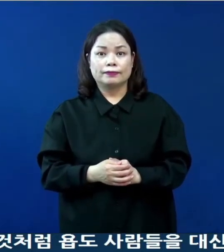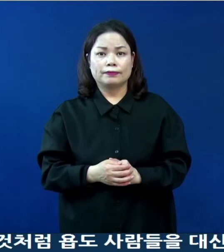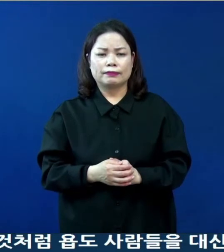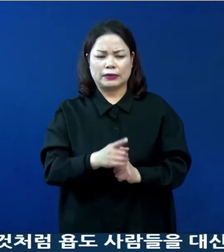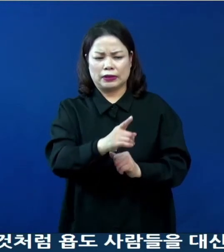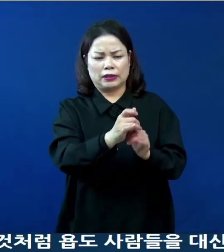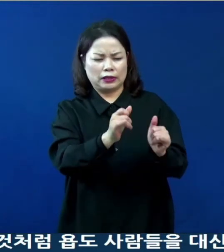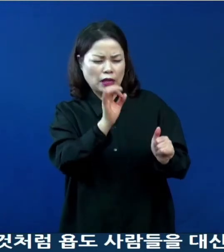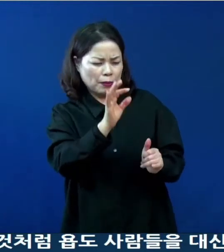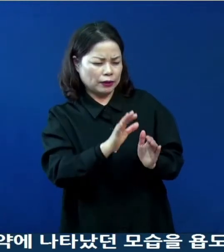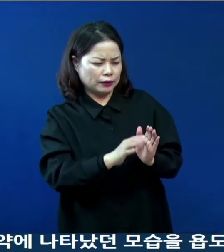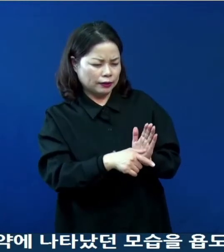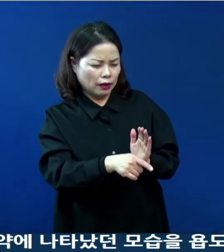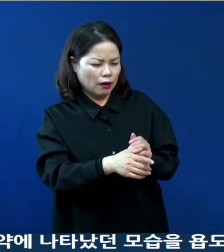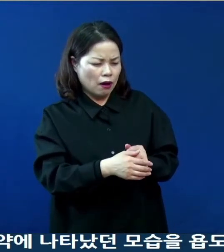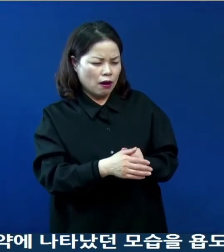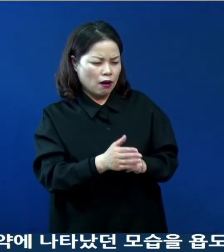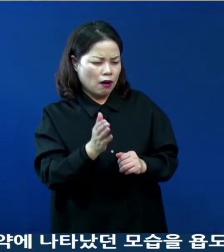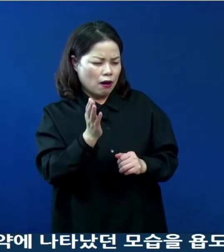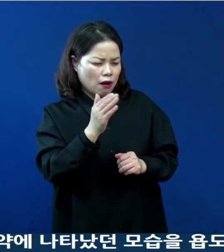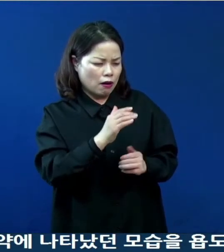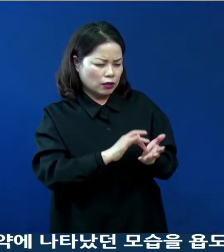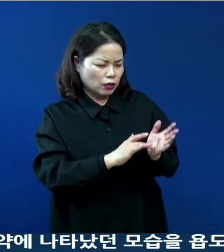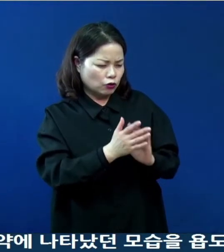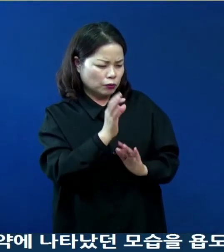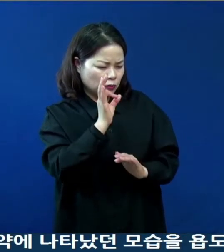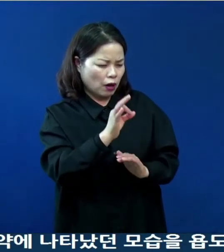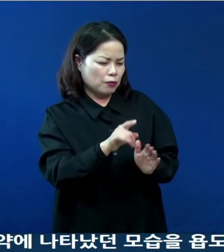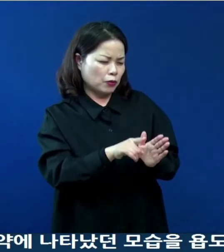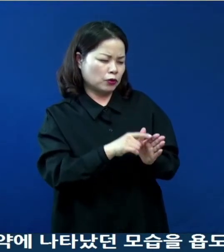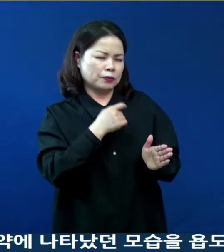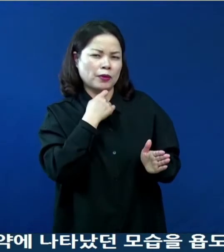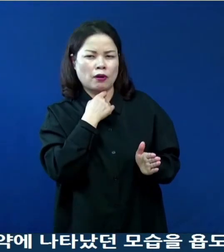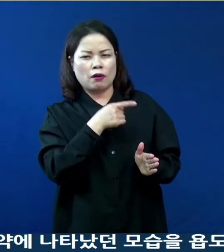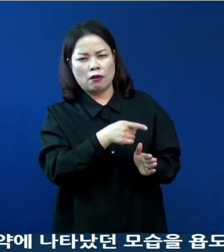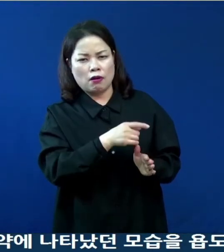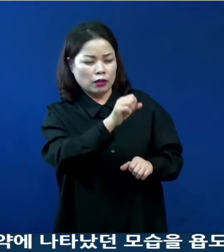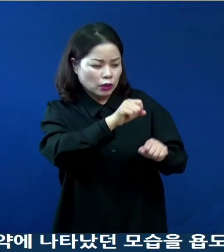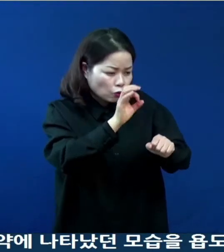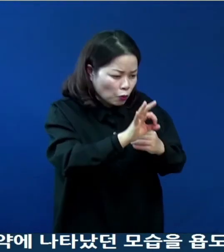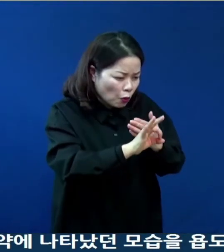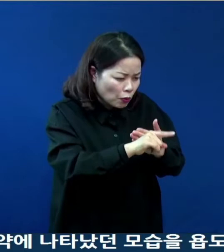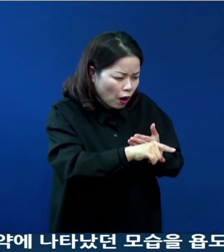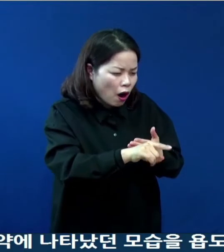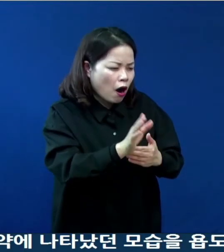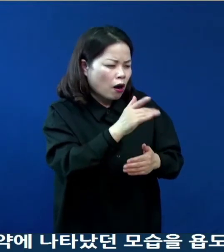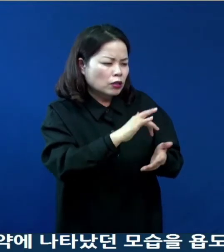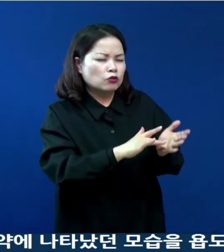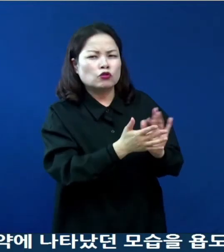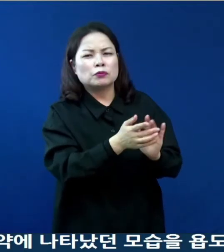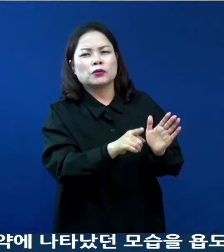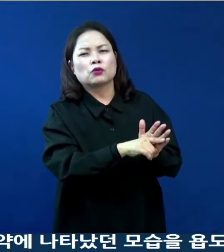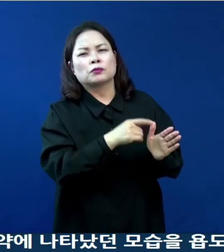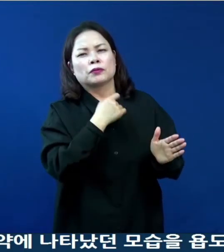그 사람을 볼 때 예수님이 보이는 게 아니겠습니까? 그 사람의 행동을 볼 때 예수님이 보이는 게